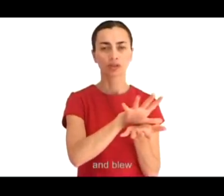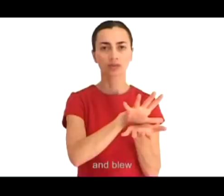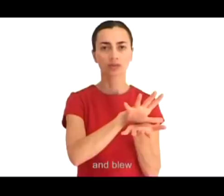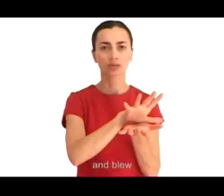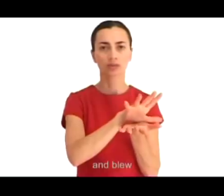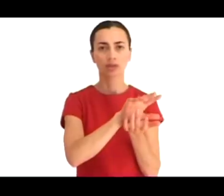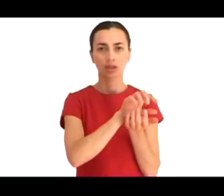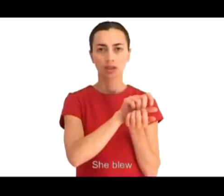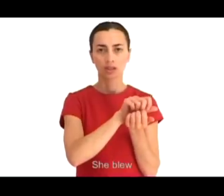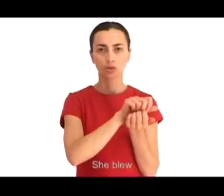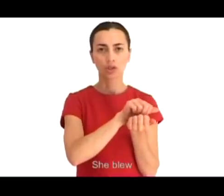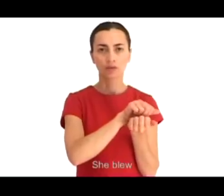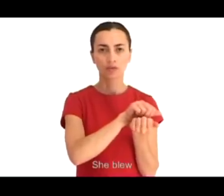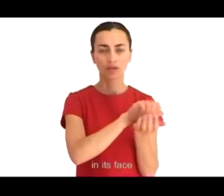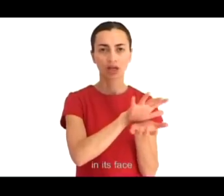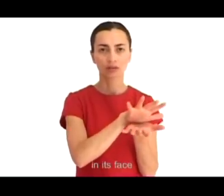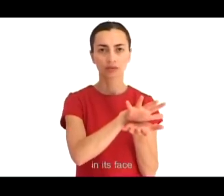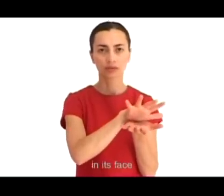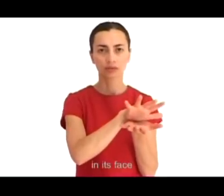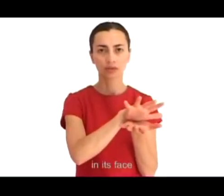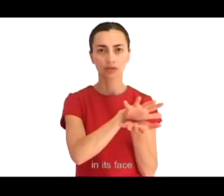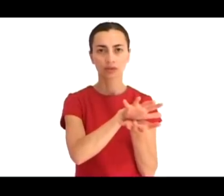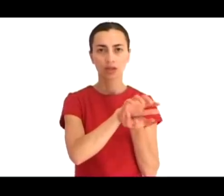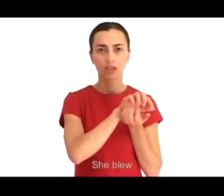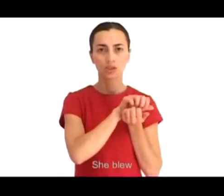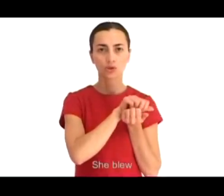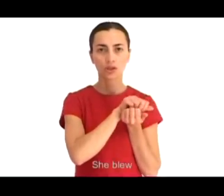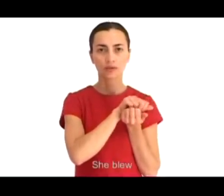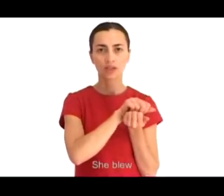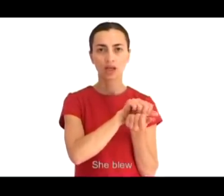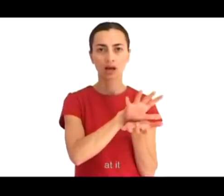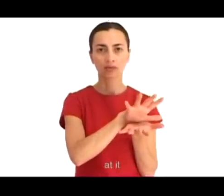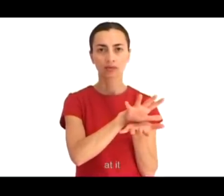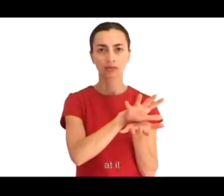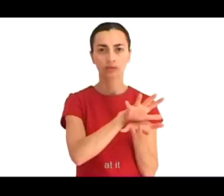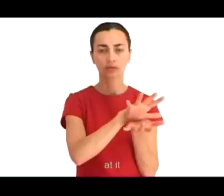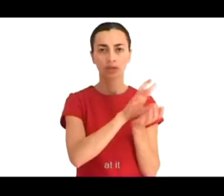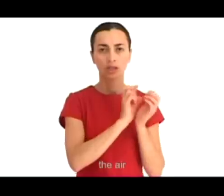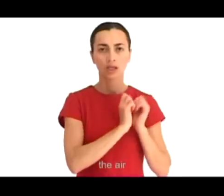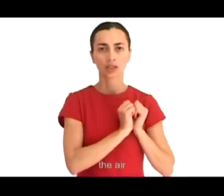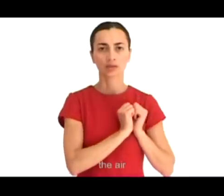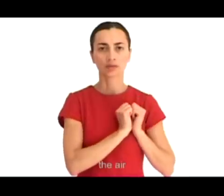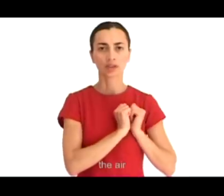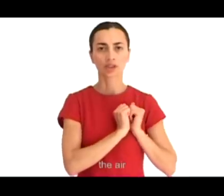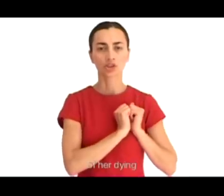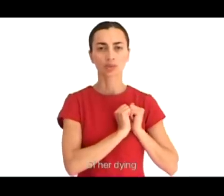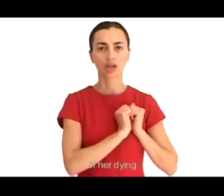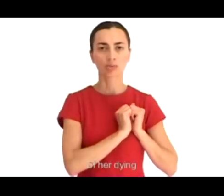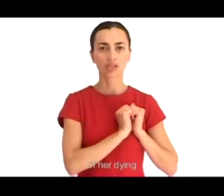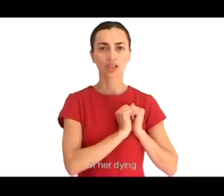ונושפת. היא נושפת בפניו. היא נושפת אליו. את אוויר נשימתה